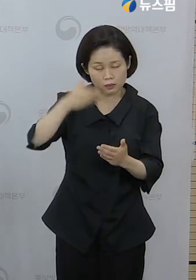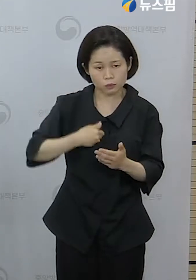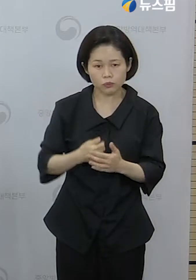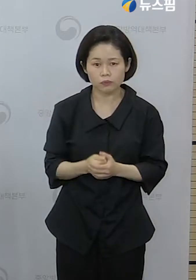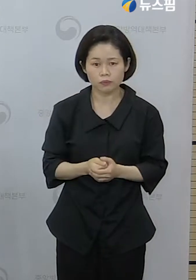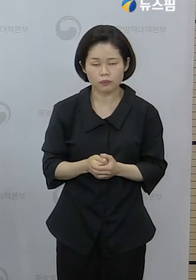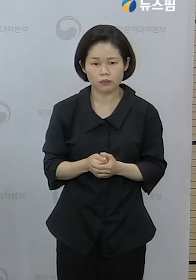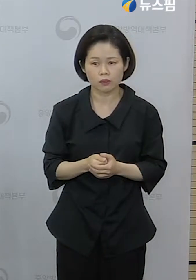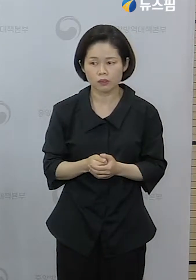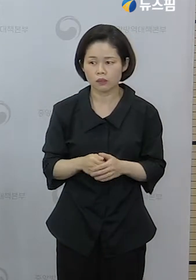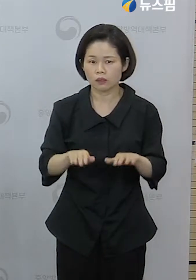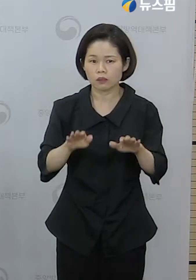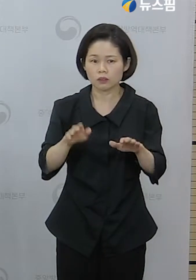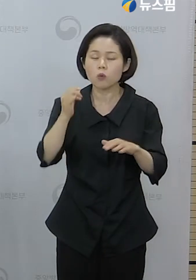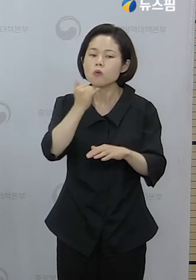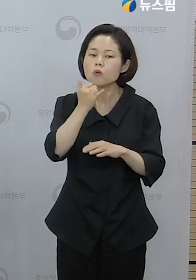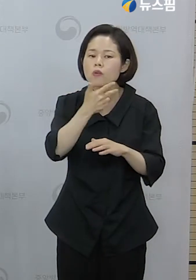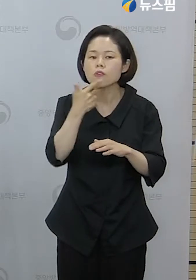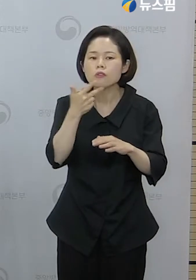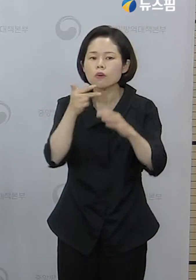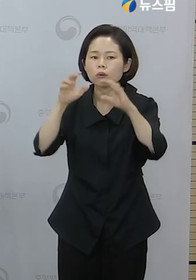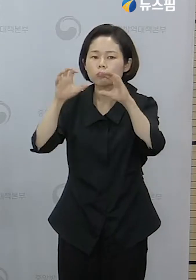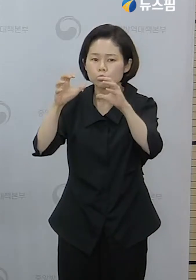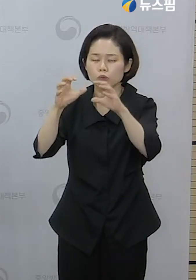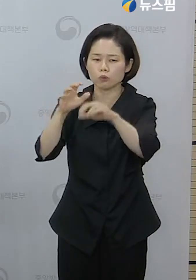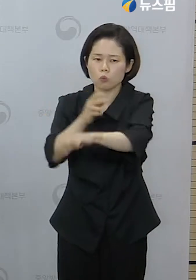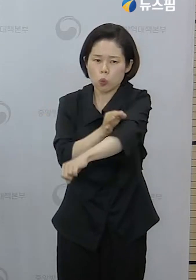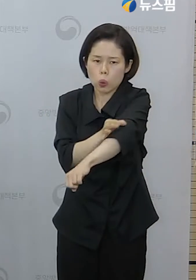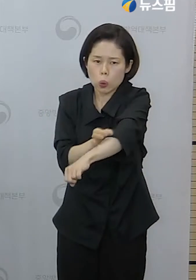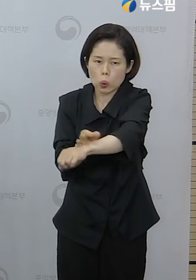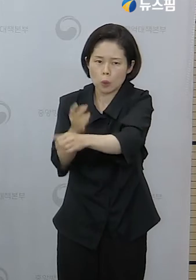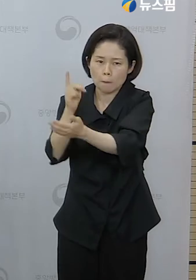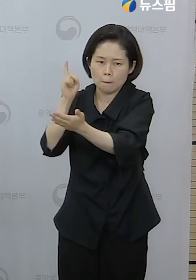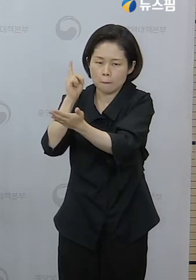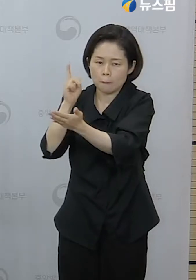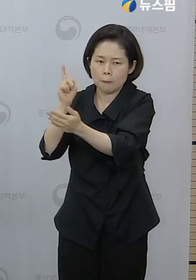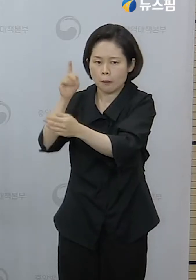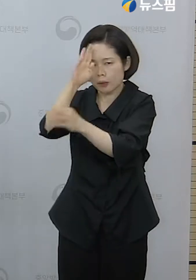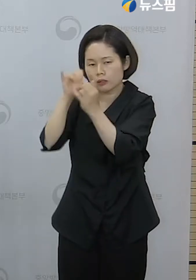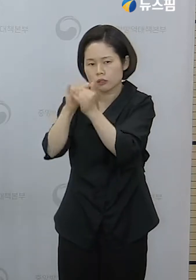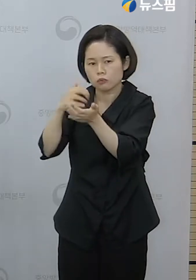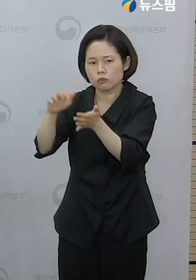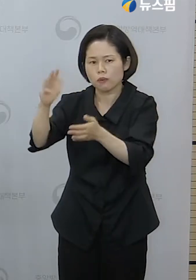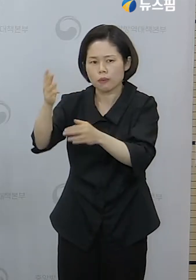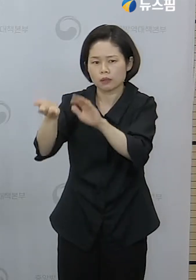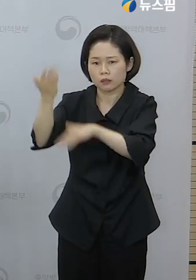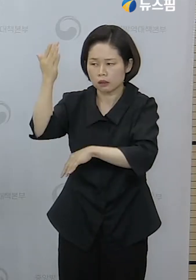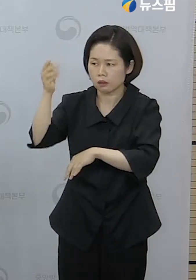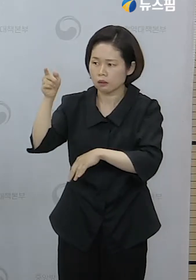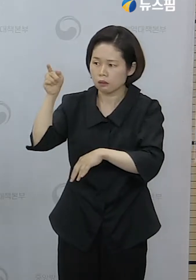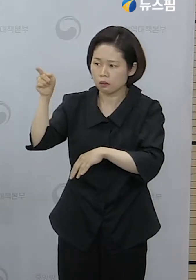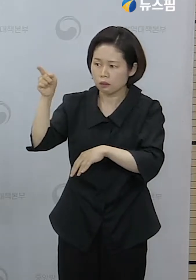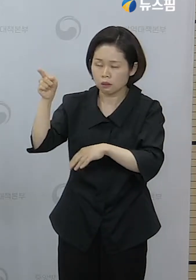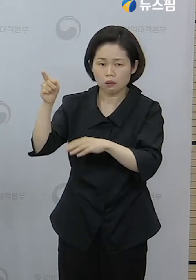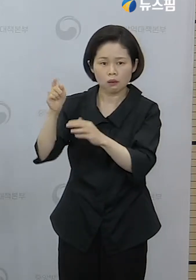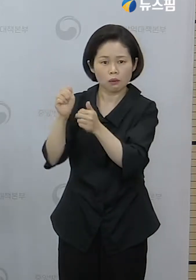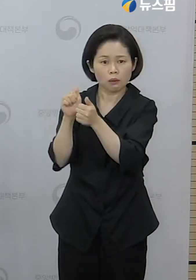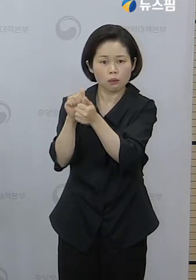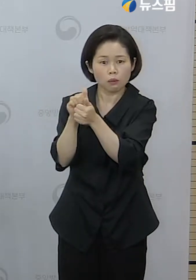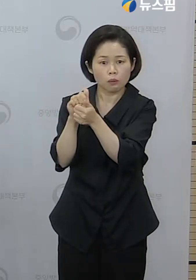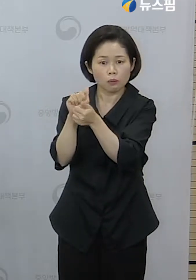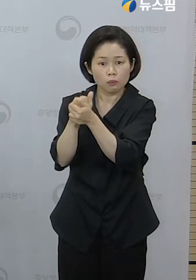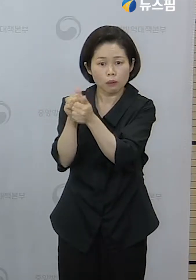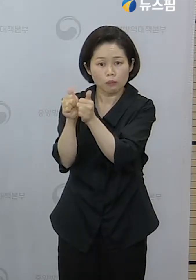확진자가 800명 가까이 나온 영국의 경우에는 그 지금 밀접 접촉 사실이 없어도 위험 집단에 그 백신